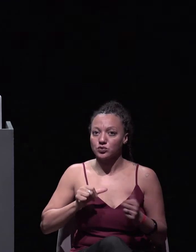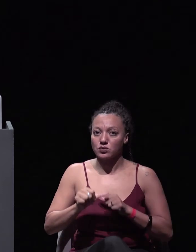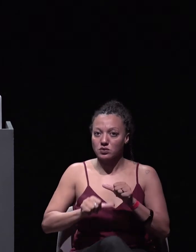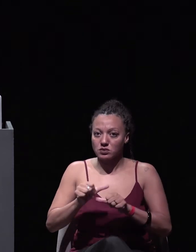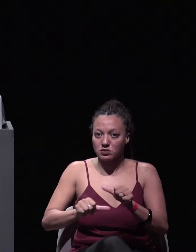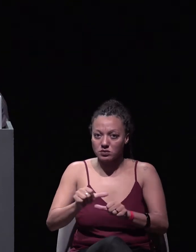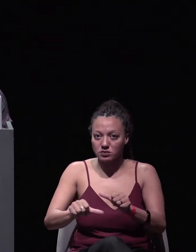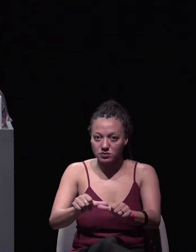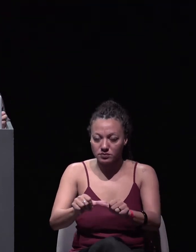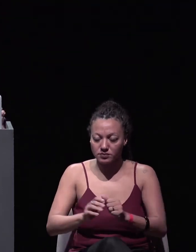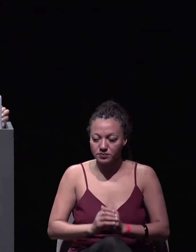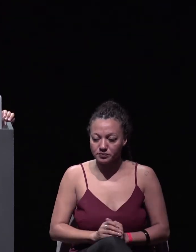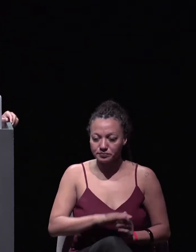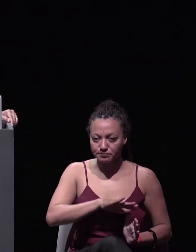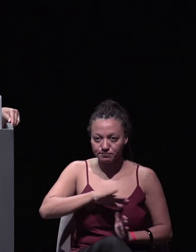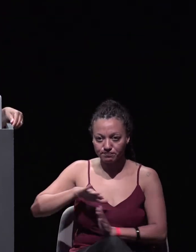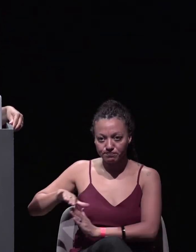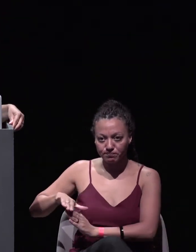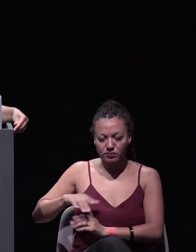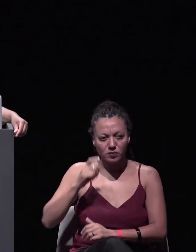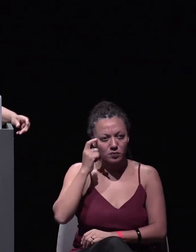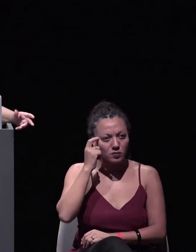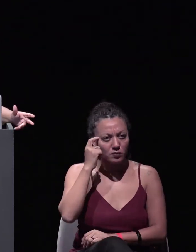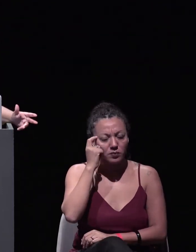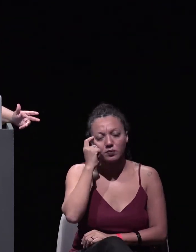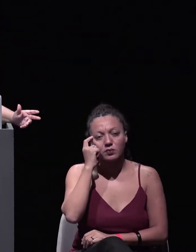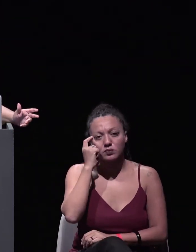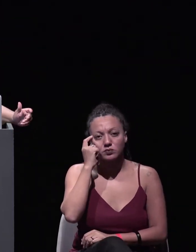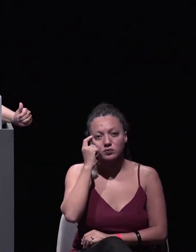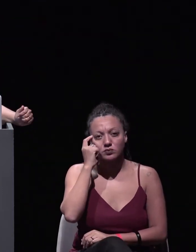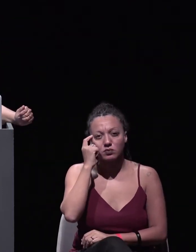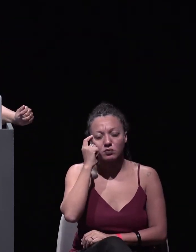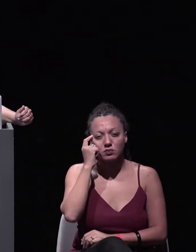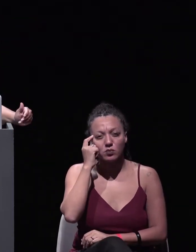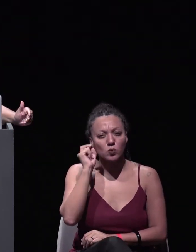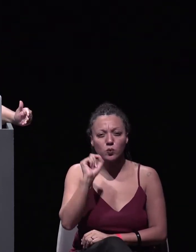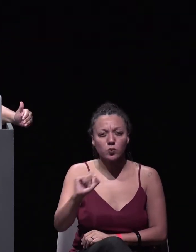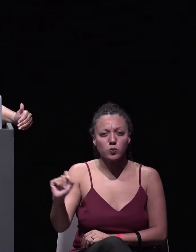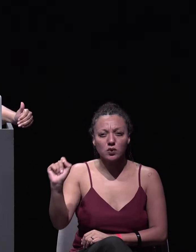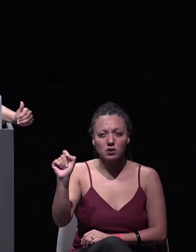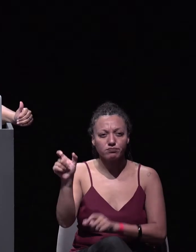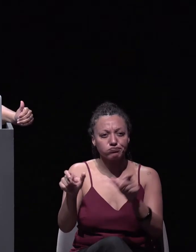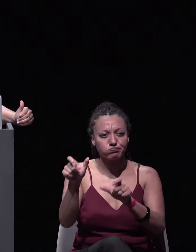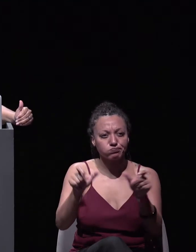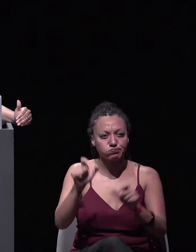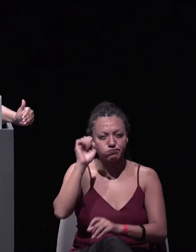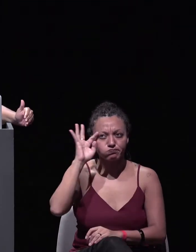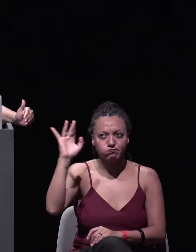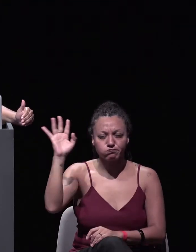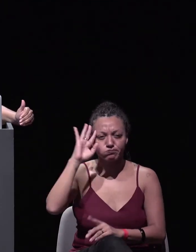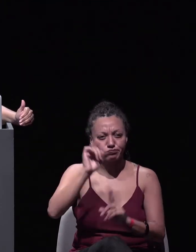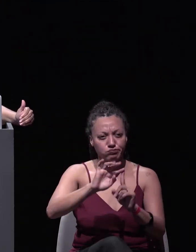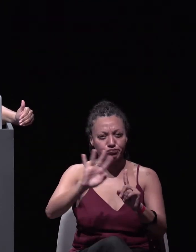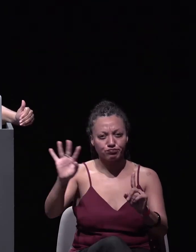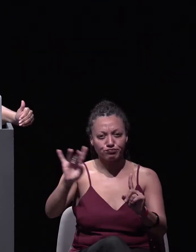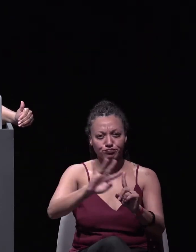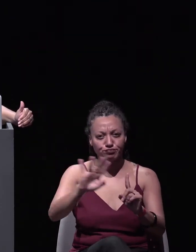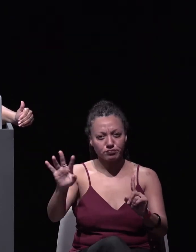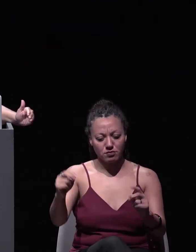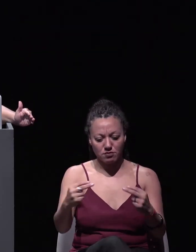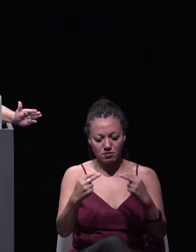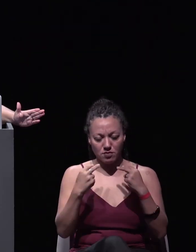né? Mas vamos pensar, né? O que é que resulta no imaginário se você tem uma história em que qualquer corpo